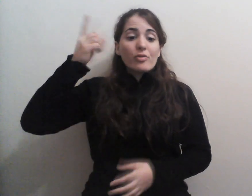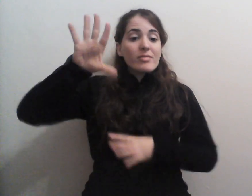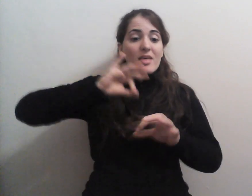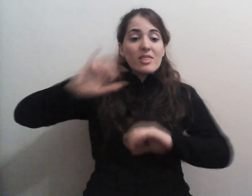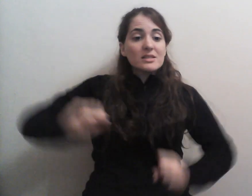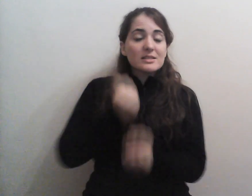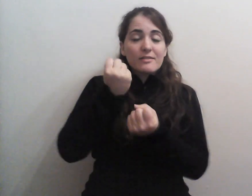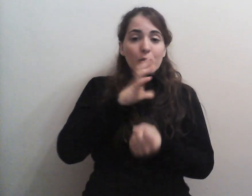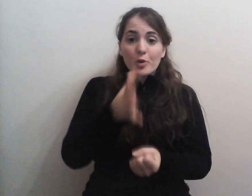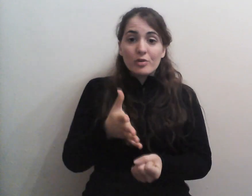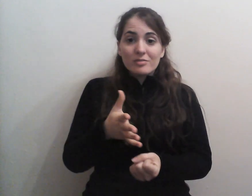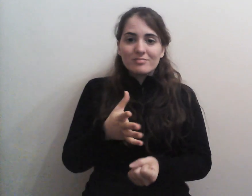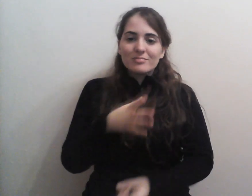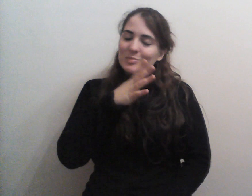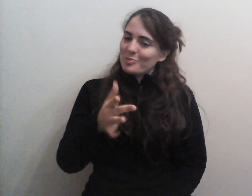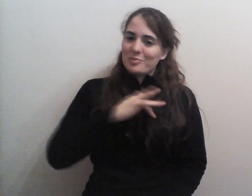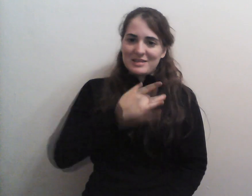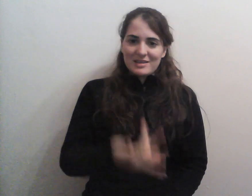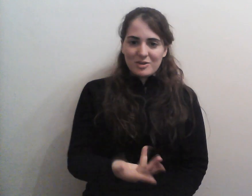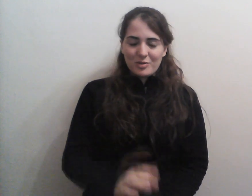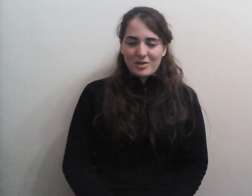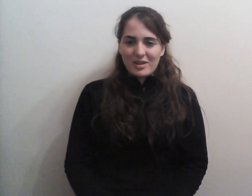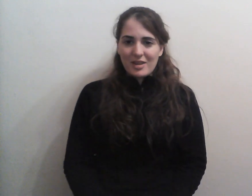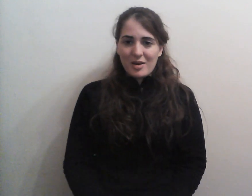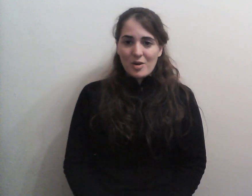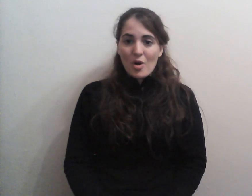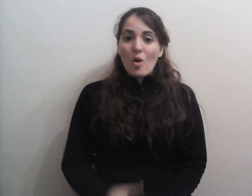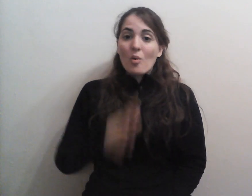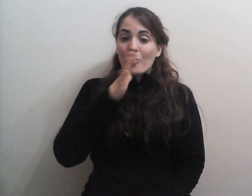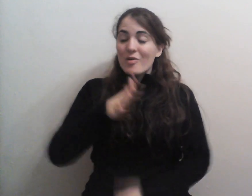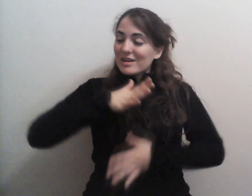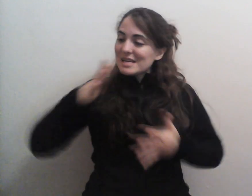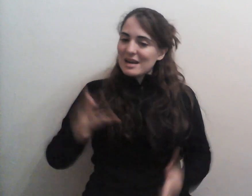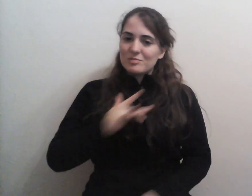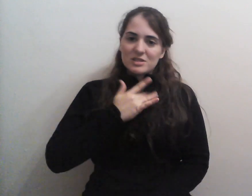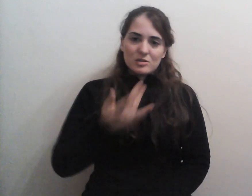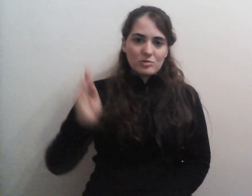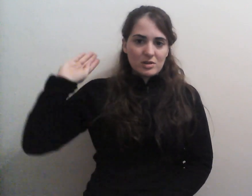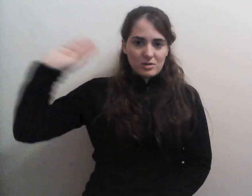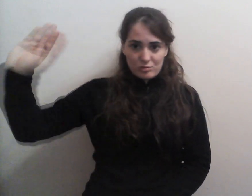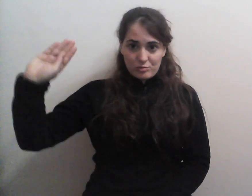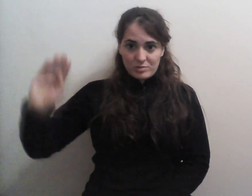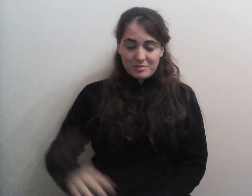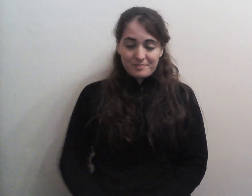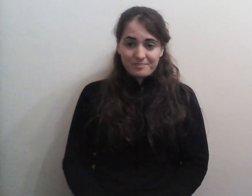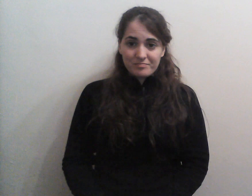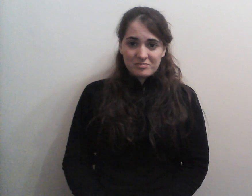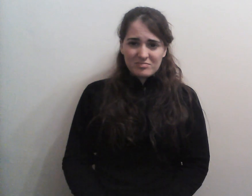por pura misericordia, según su grande misericordia. Más adelante, Pedro dirá, en capítulo